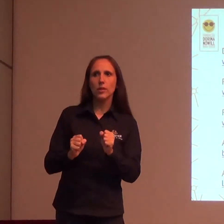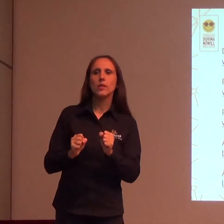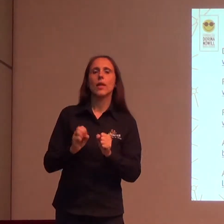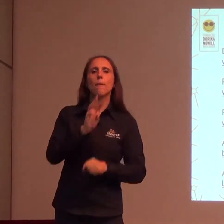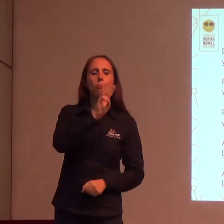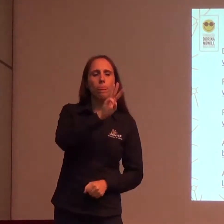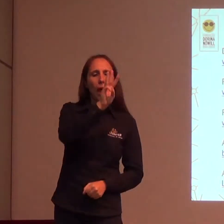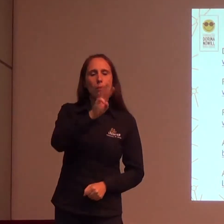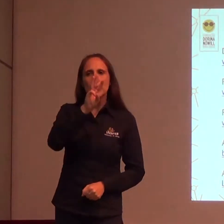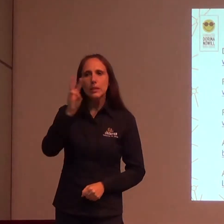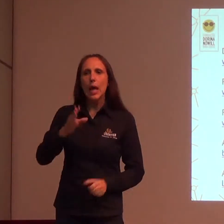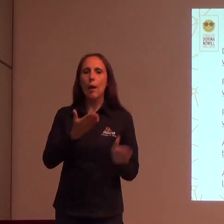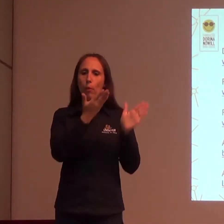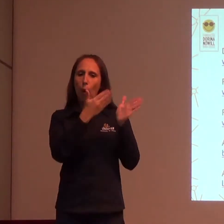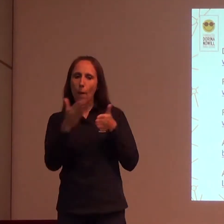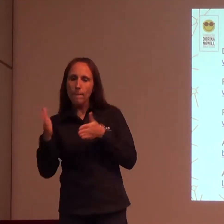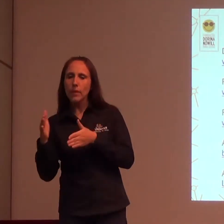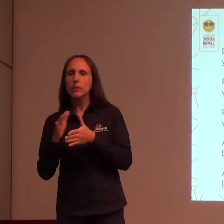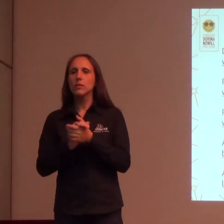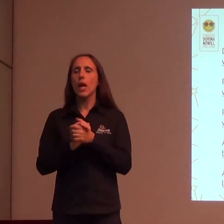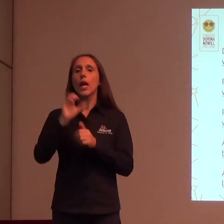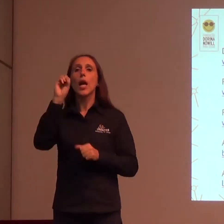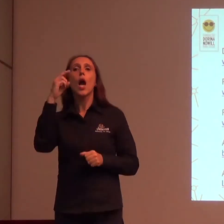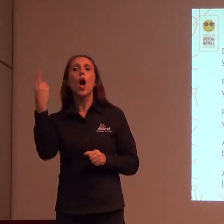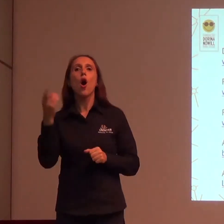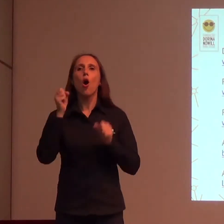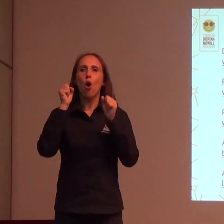biblioteca@fundaçãodorina ou pode ser no